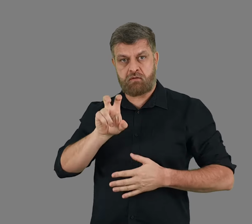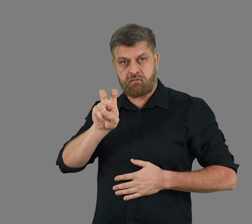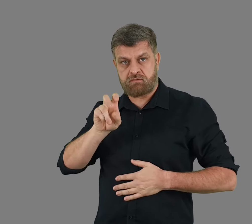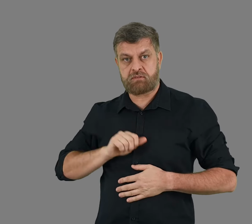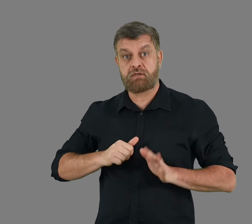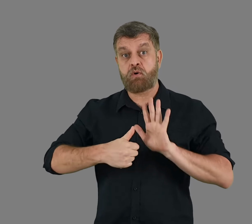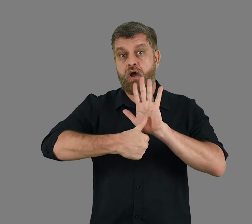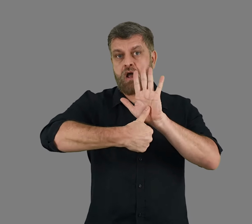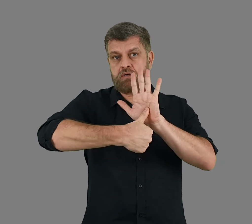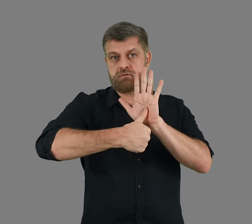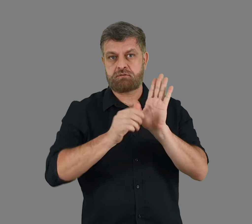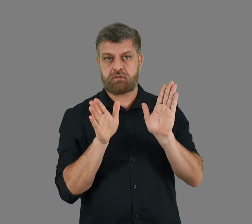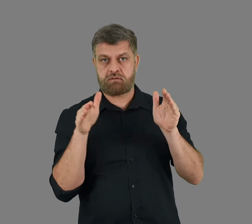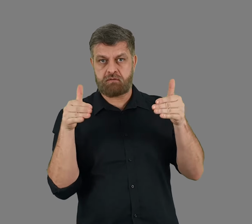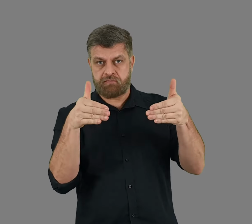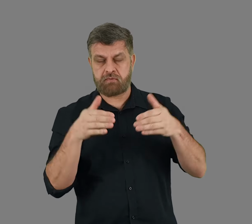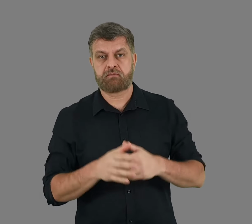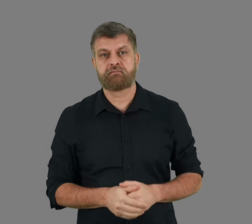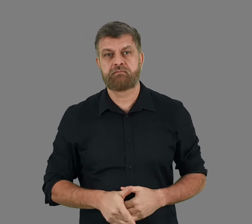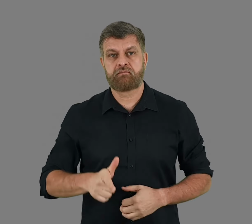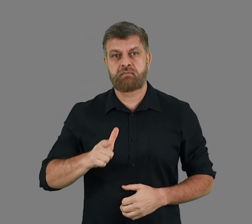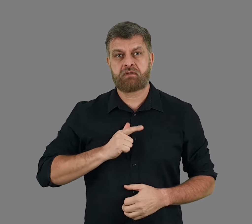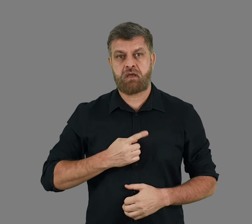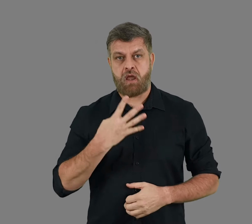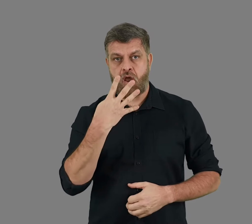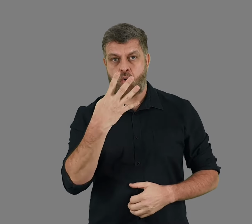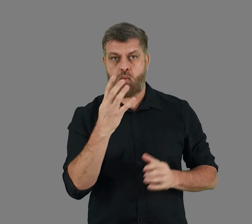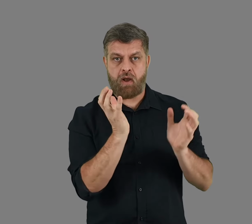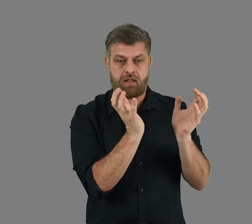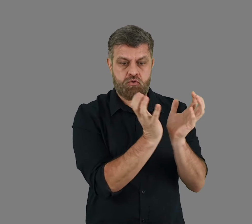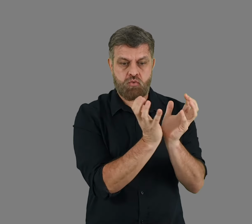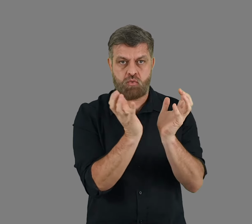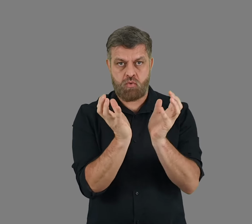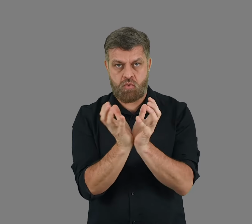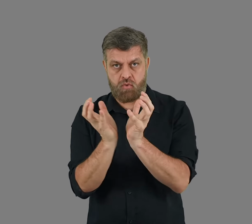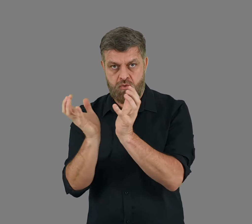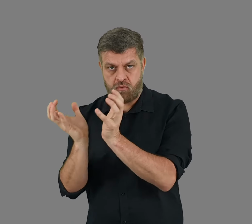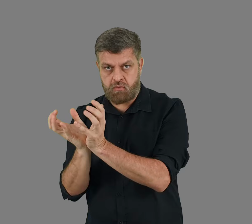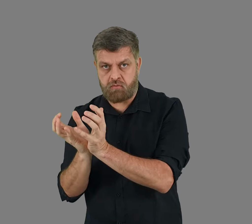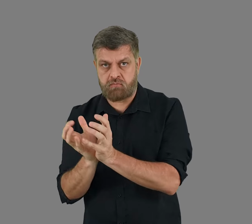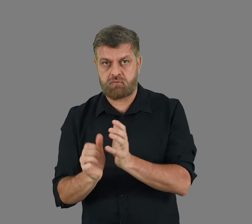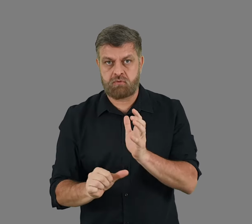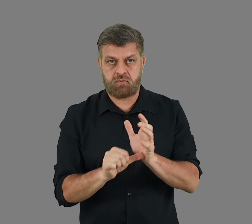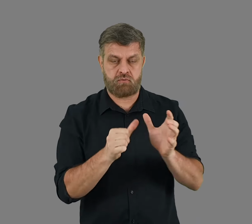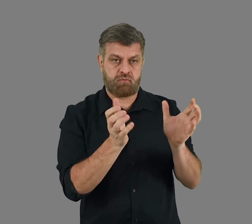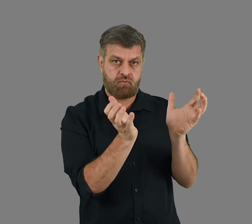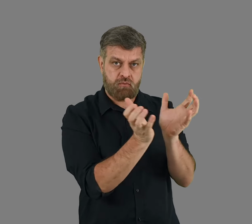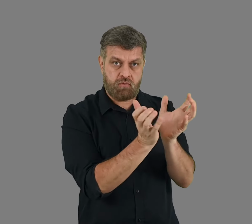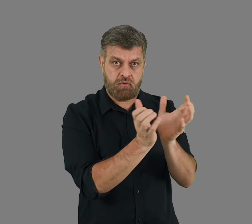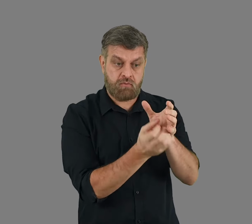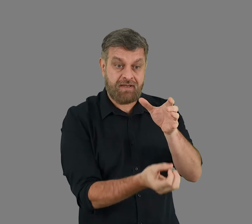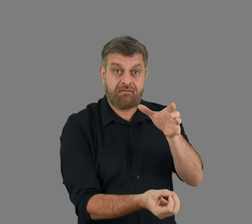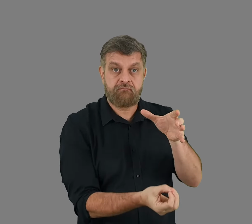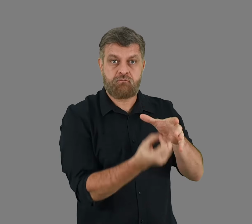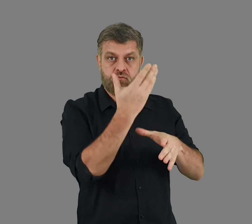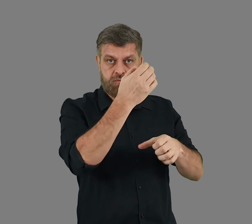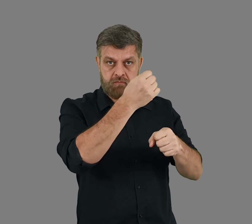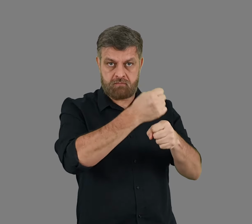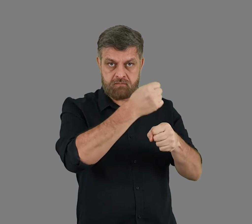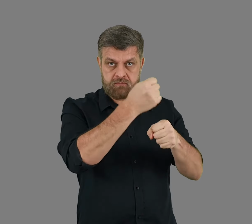associados. Os associados serão divididos nas seguintes categorias: 1. Associados fundadores, os que ajudaram na fundação